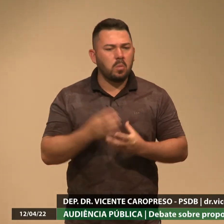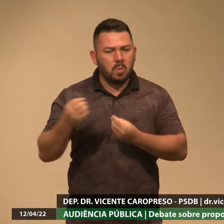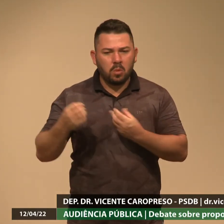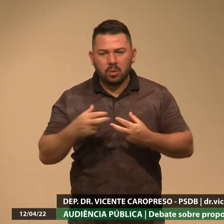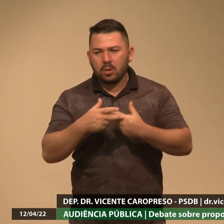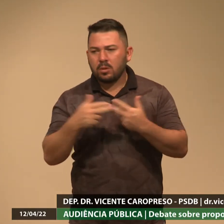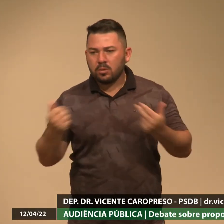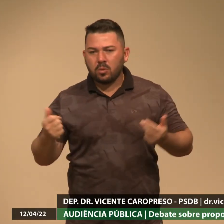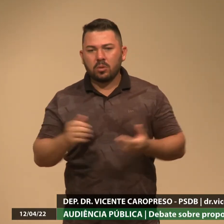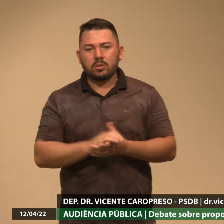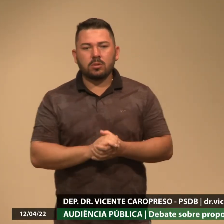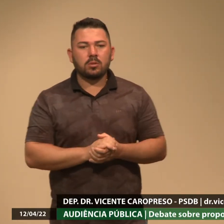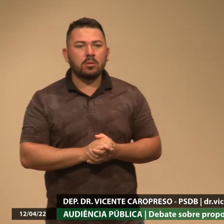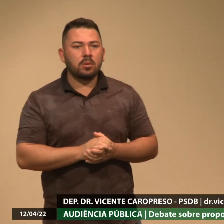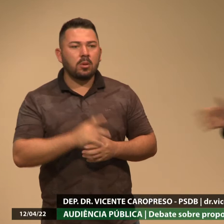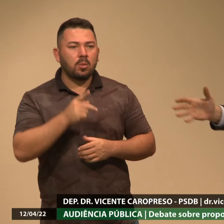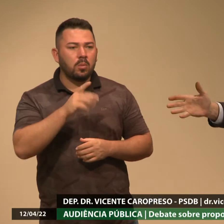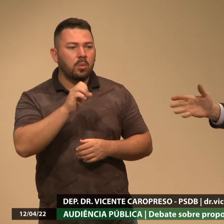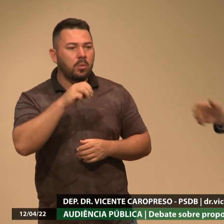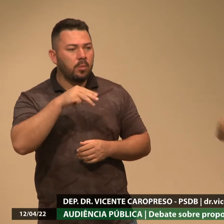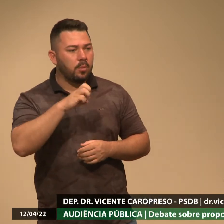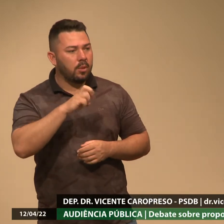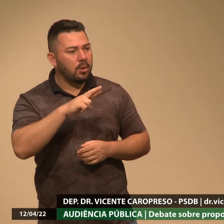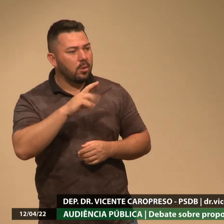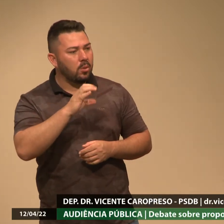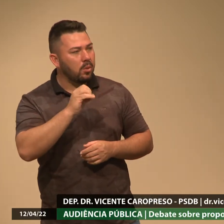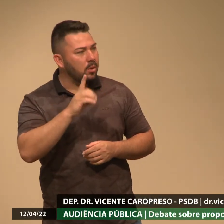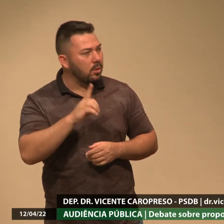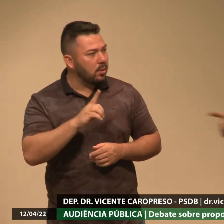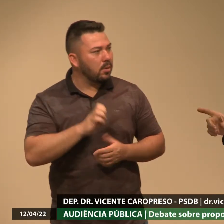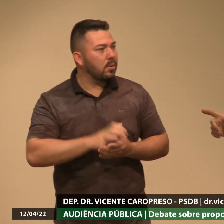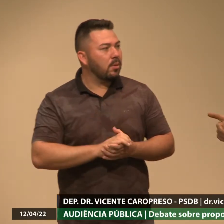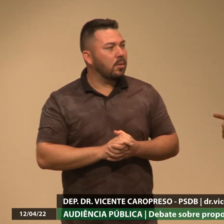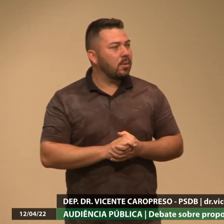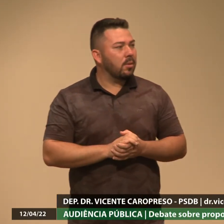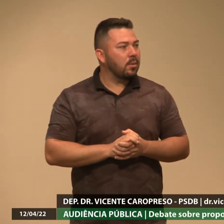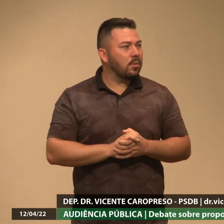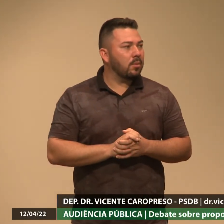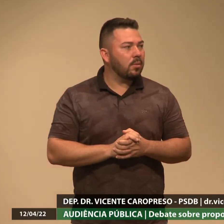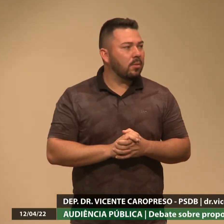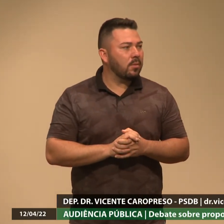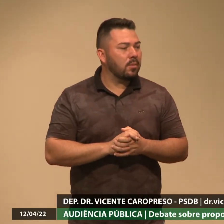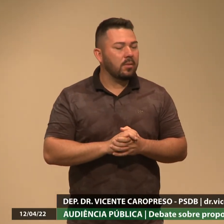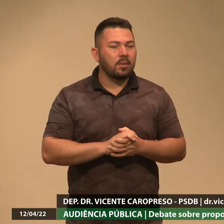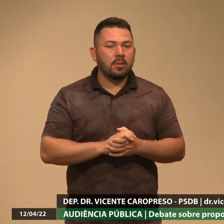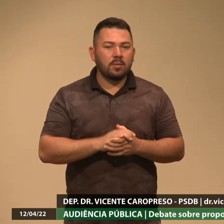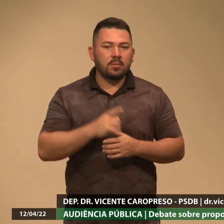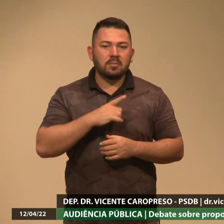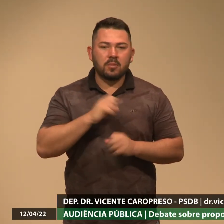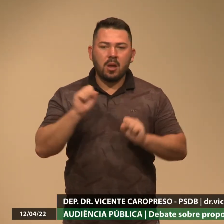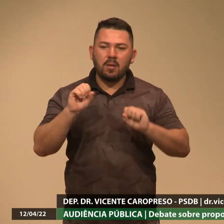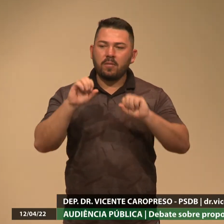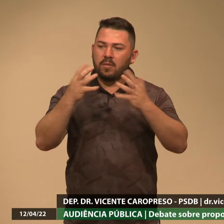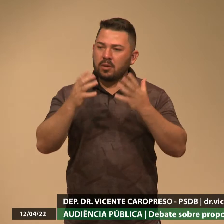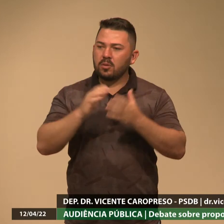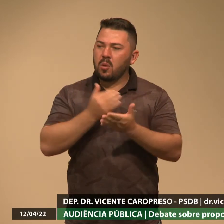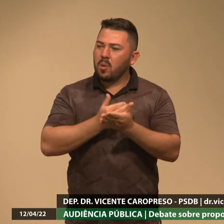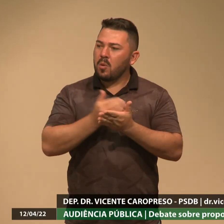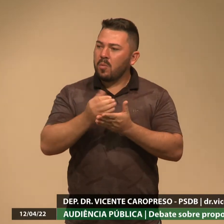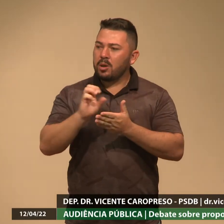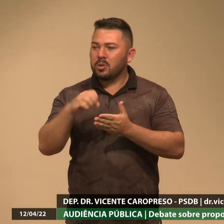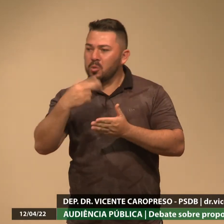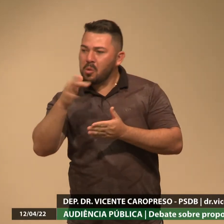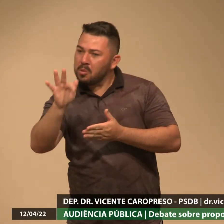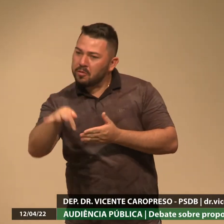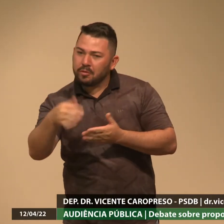osterfest em Pomerode tenha shih-tzu em festas que a maior em yat-sen fértil deve ser o começo